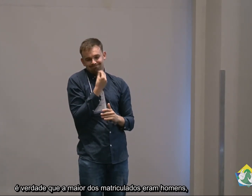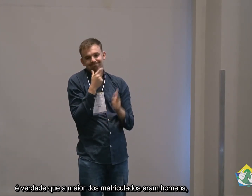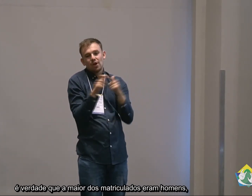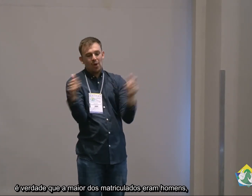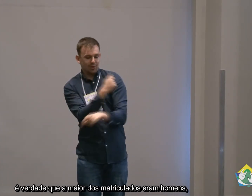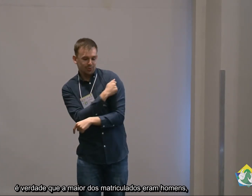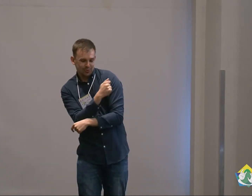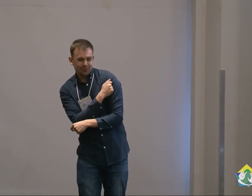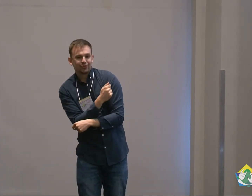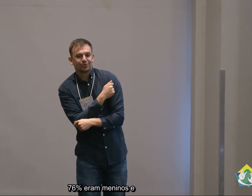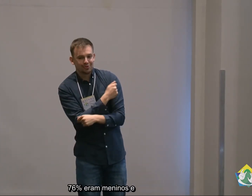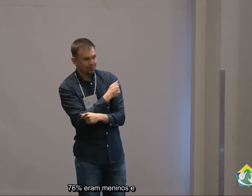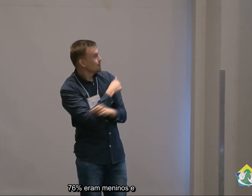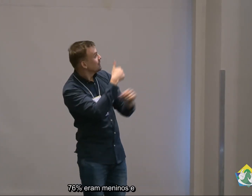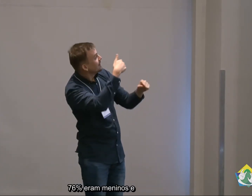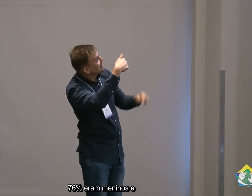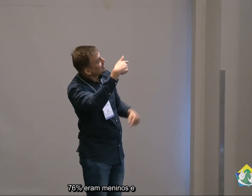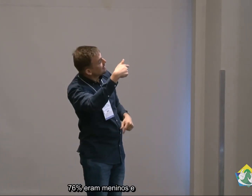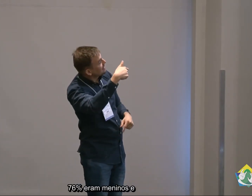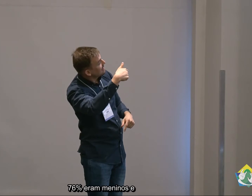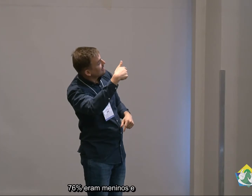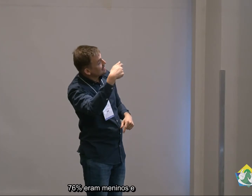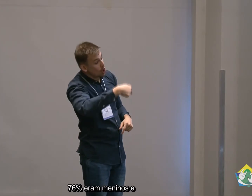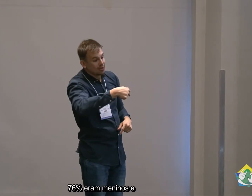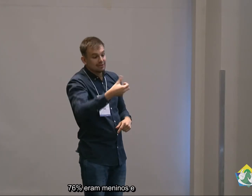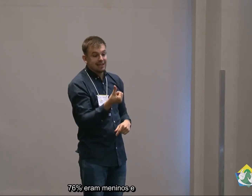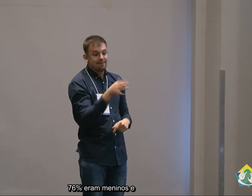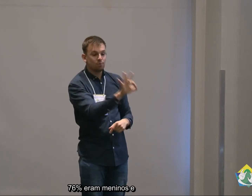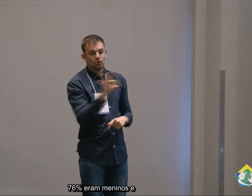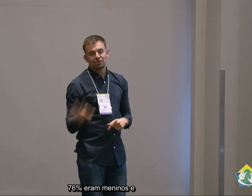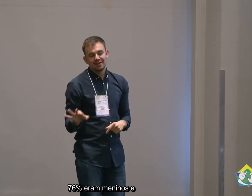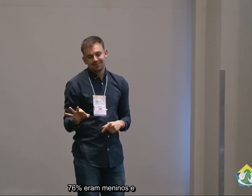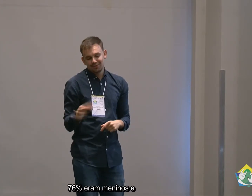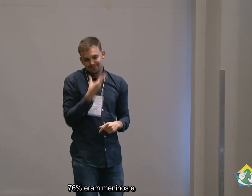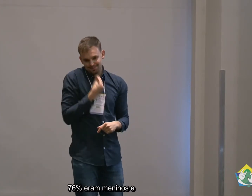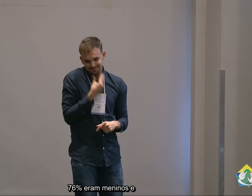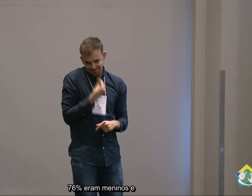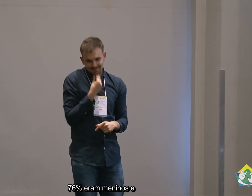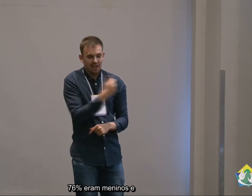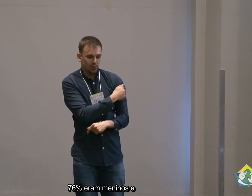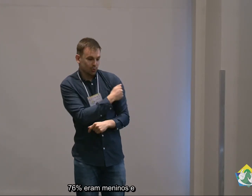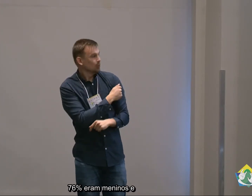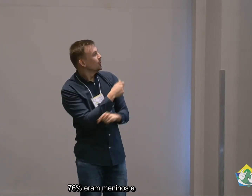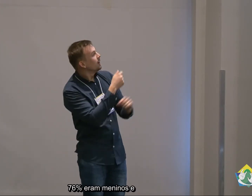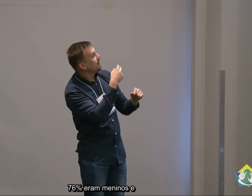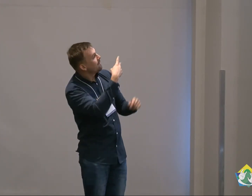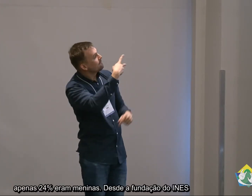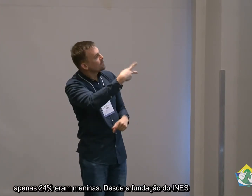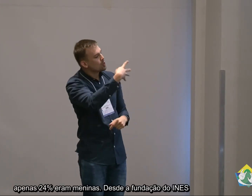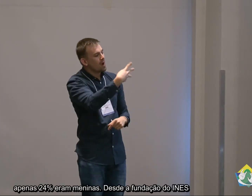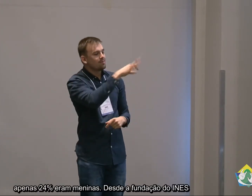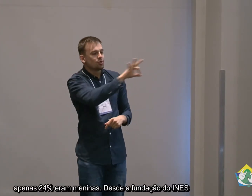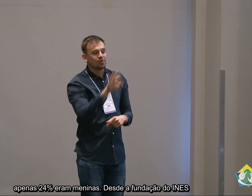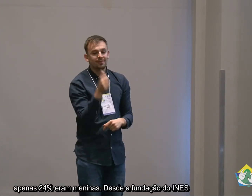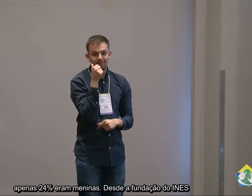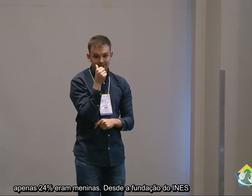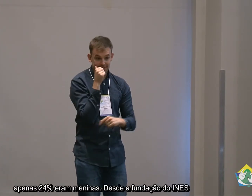homens eram meninos 76% eram meninos apenas 24% eram